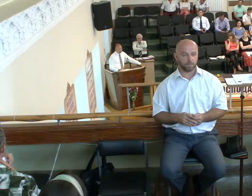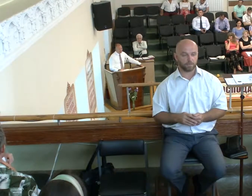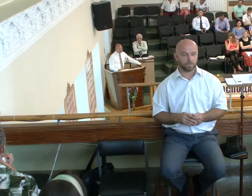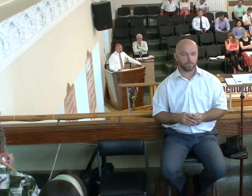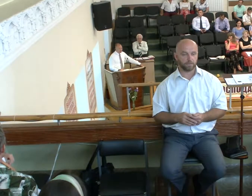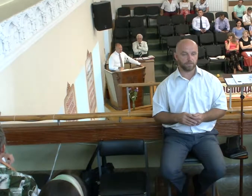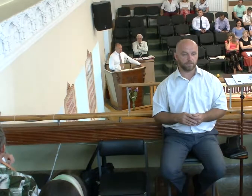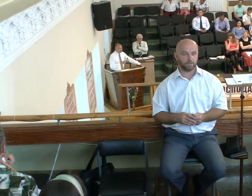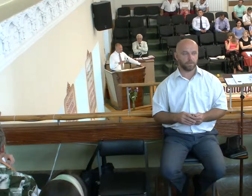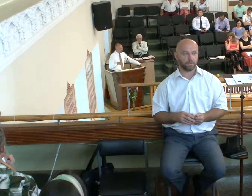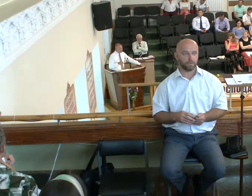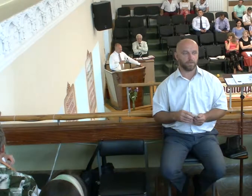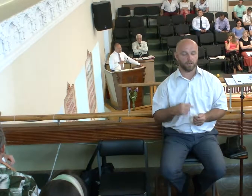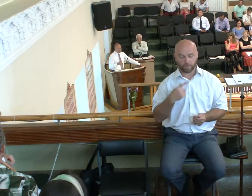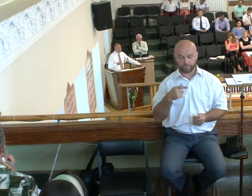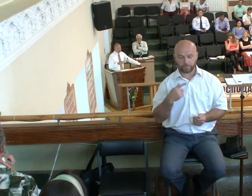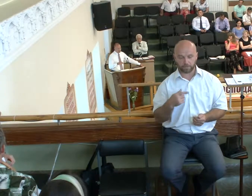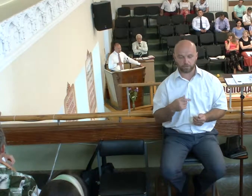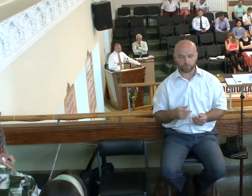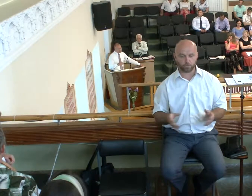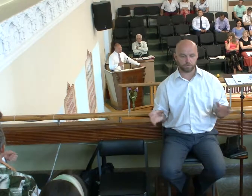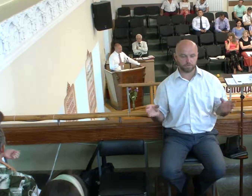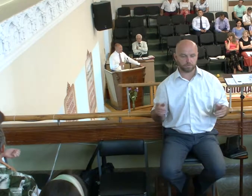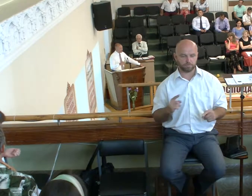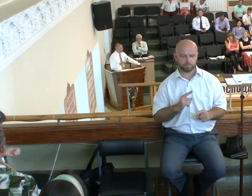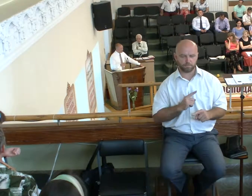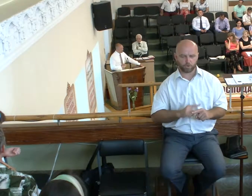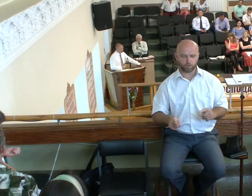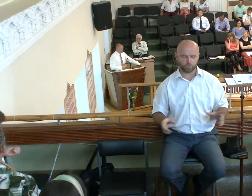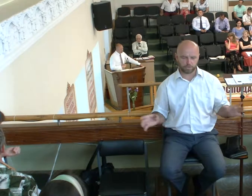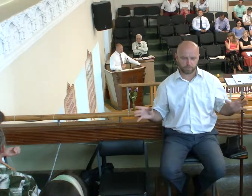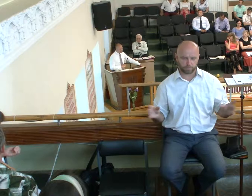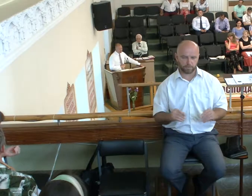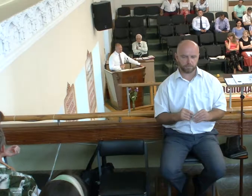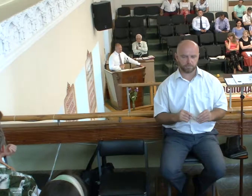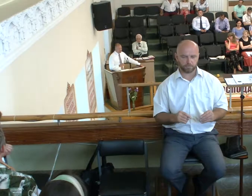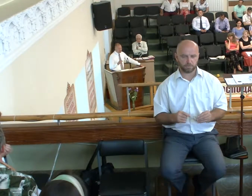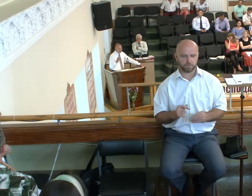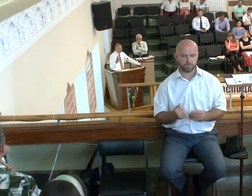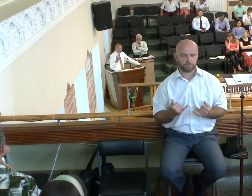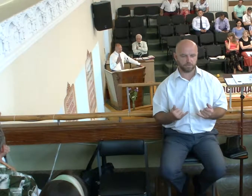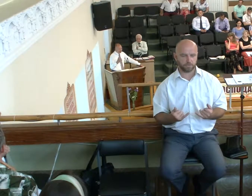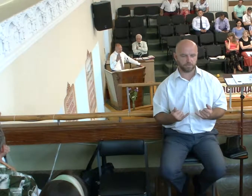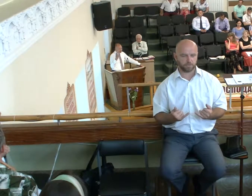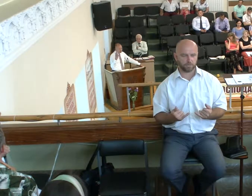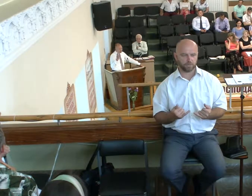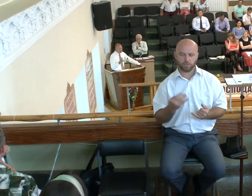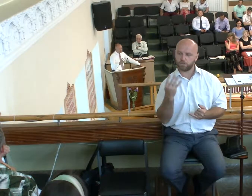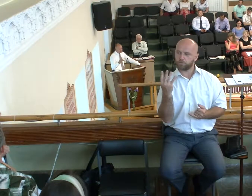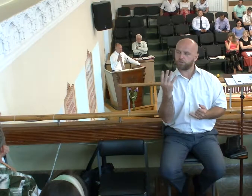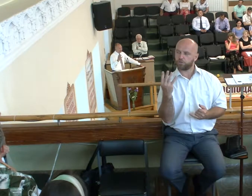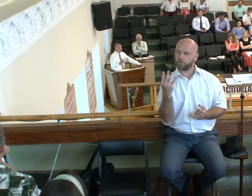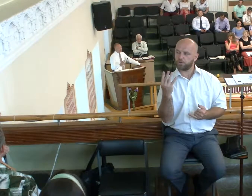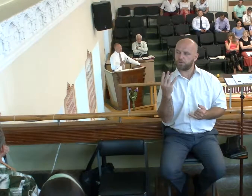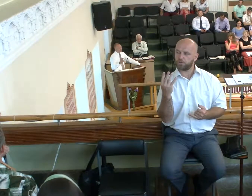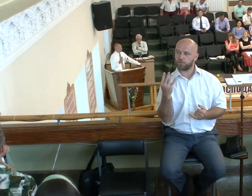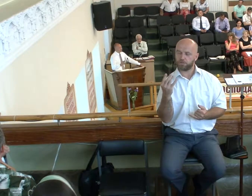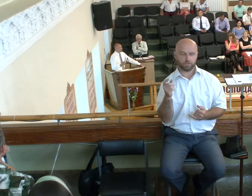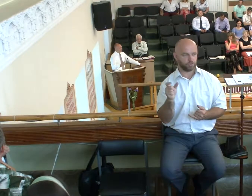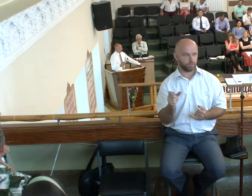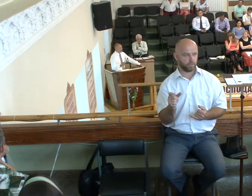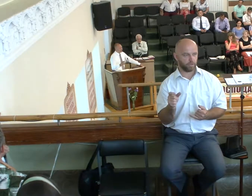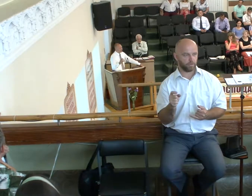Дима, срочно соберитесь все вместе. Мы сейчас приедем. 4 из 5